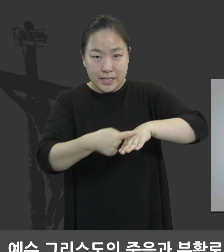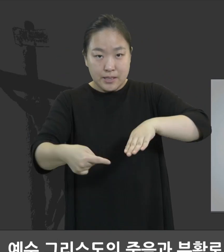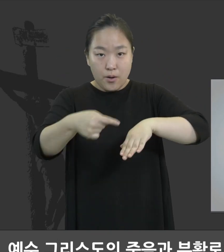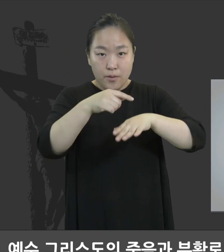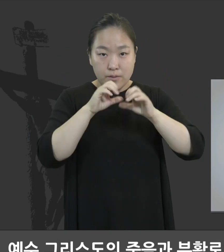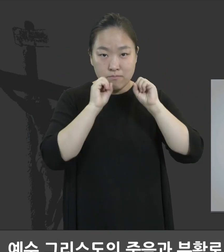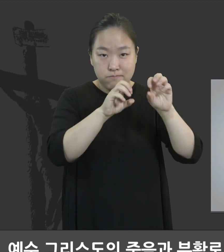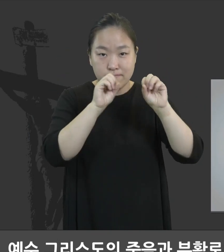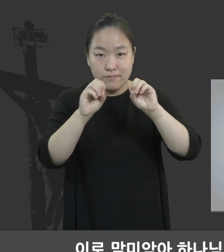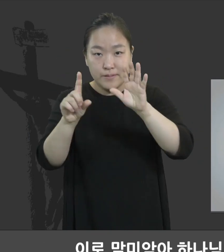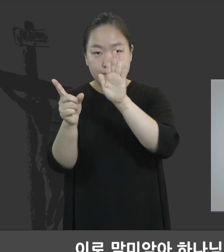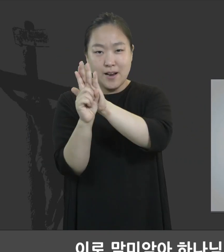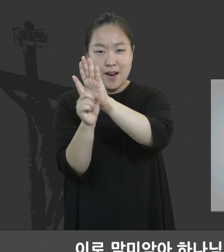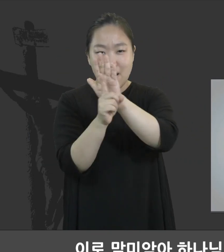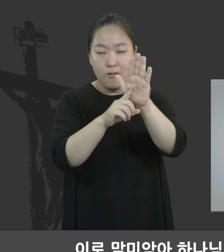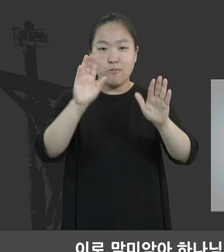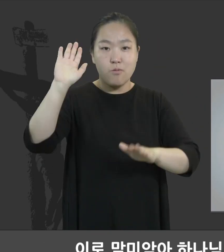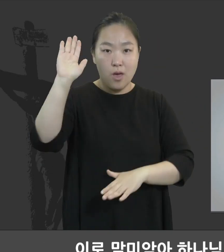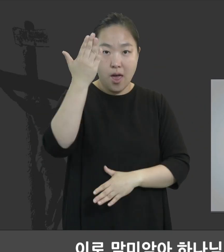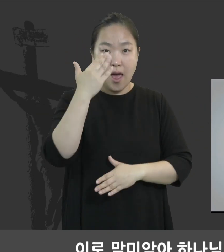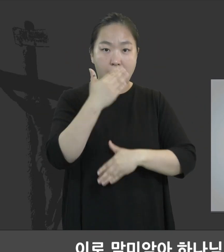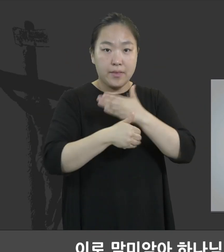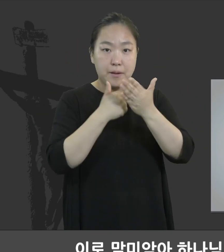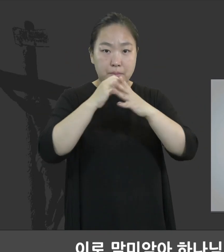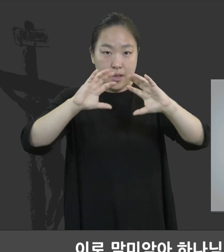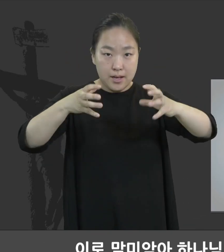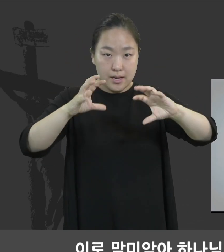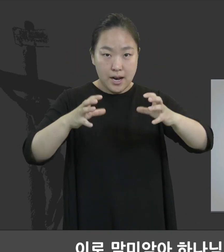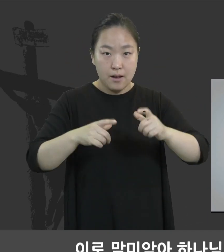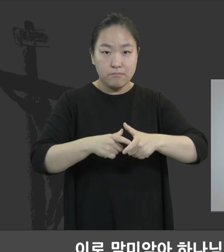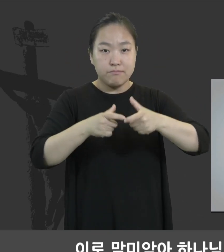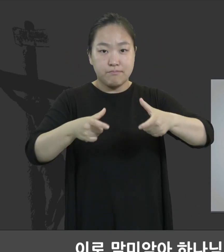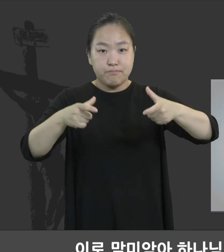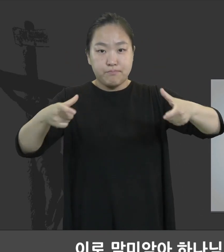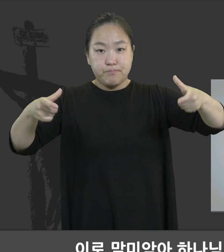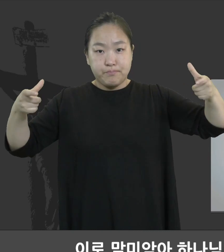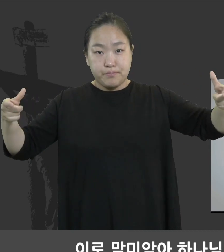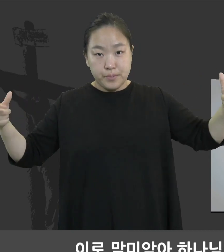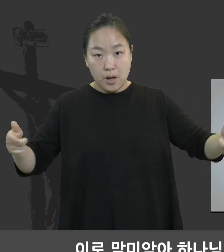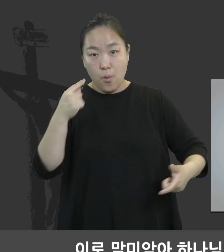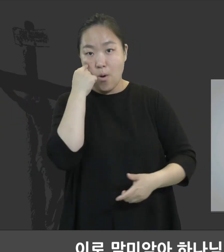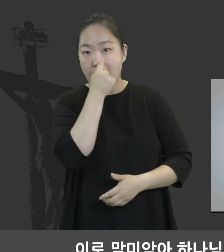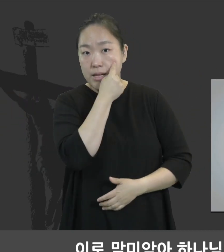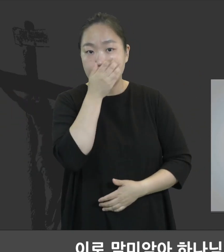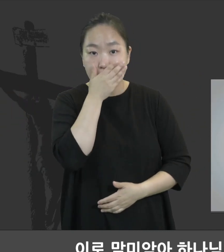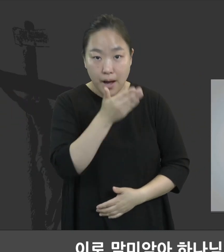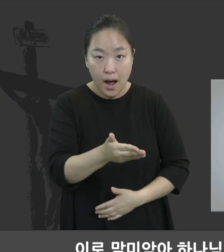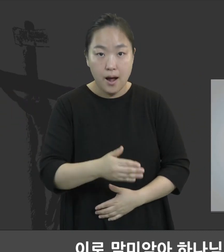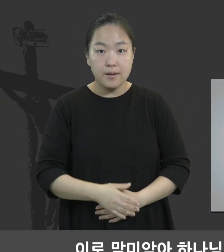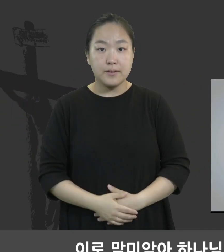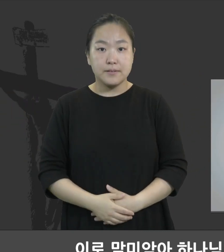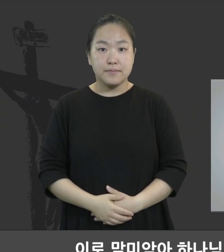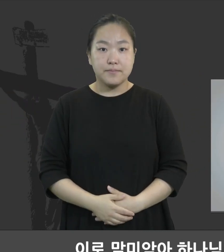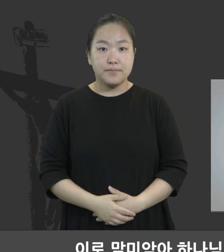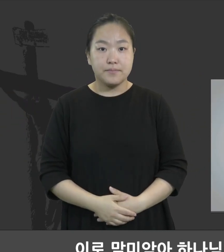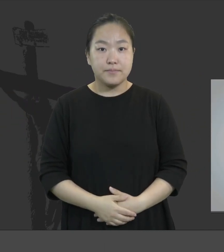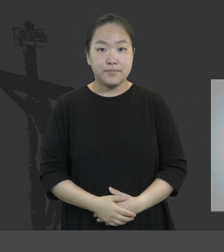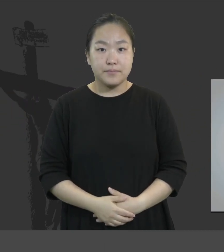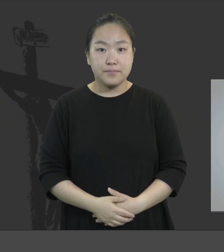향해 선포되고 이로 말미암아 하나님 나라의 지평이 넓어져 가는 것을 보게 되는